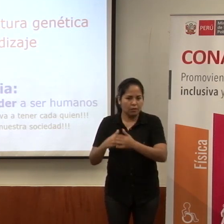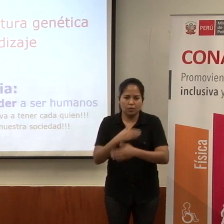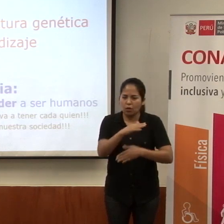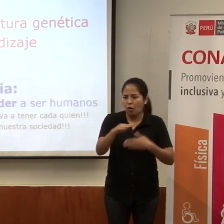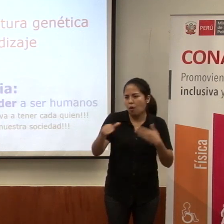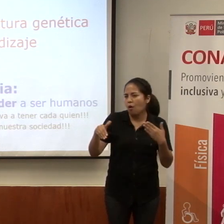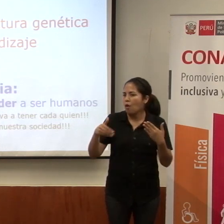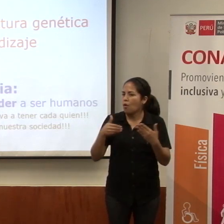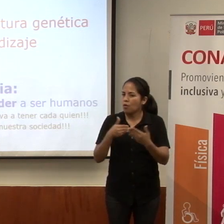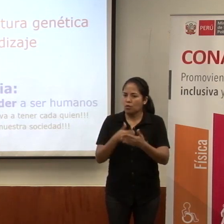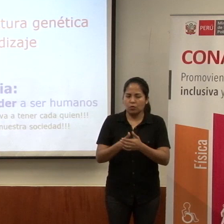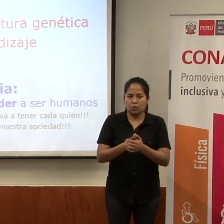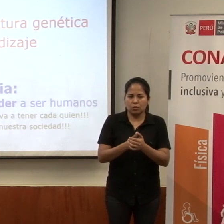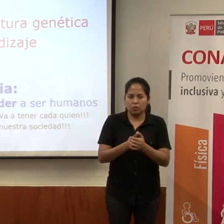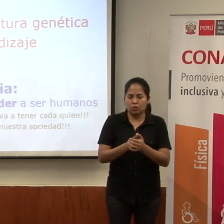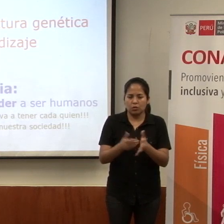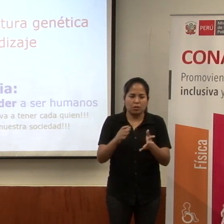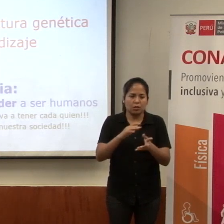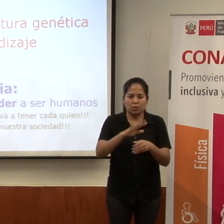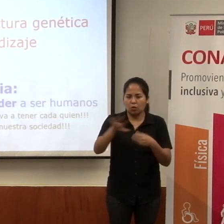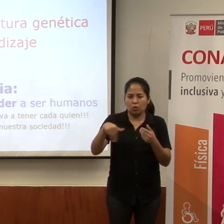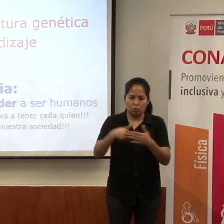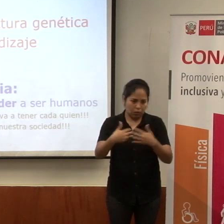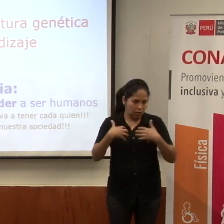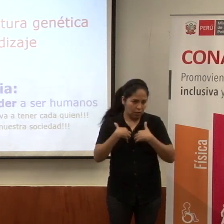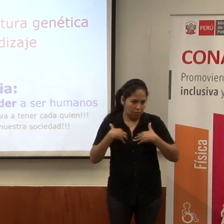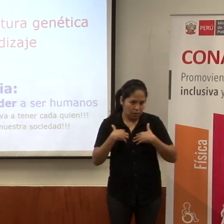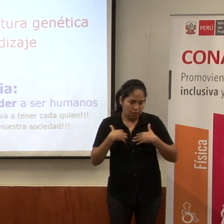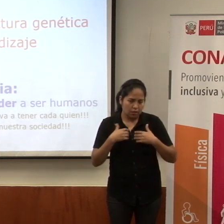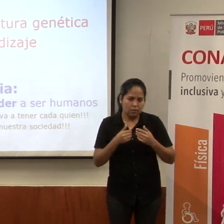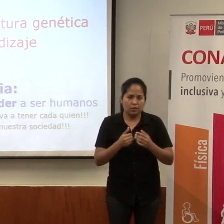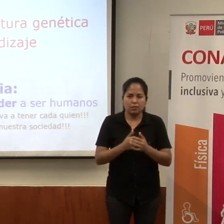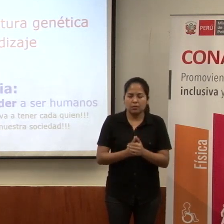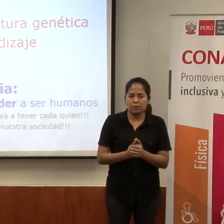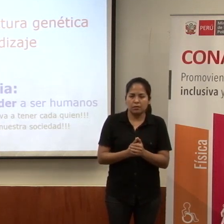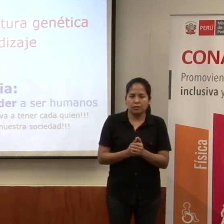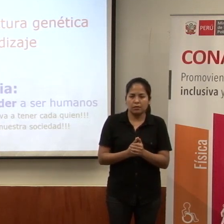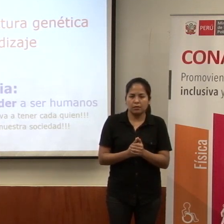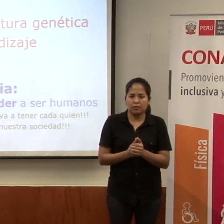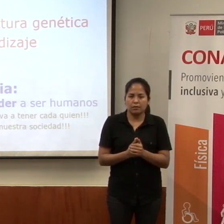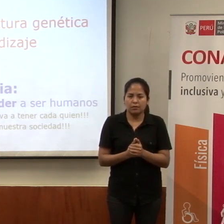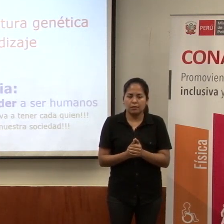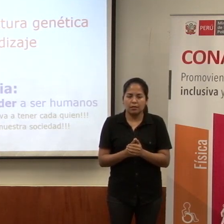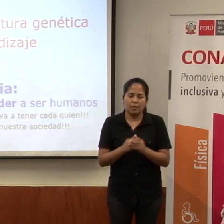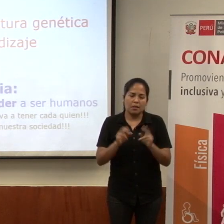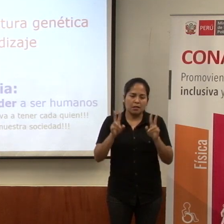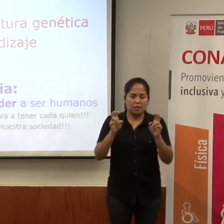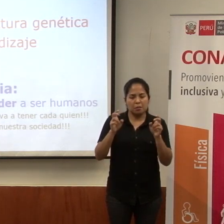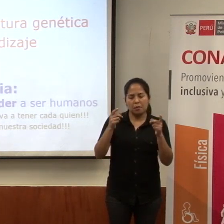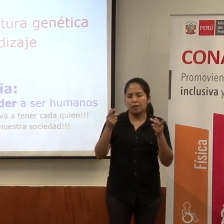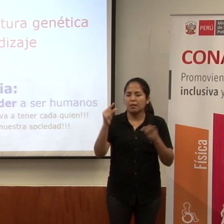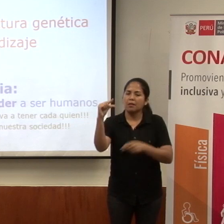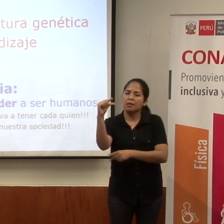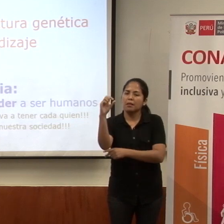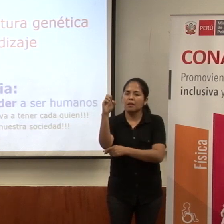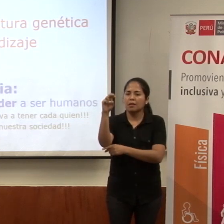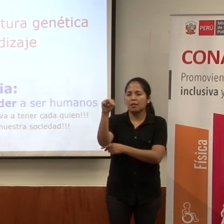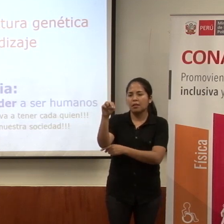escala biológica animal, tenemos una estructura que hoy es muy clara con el tema del genoma,